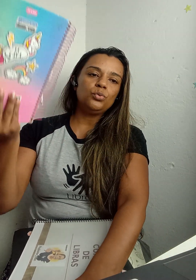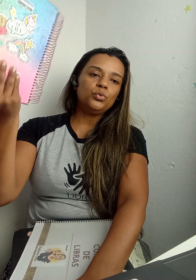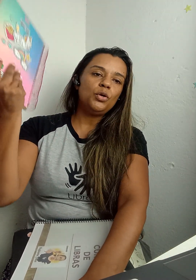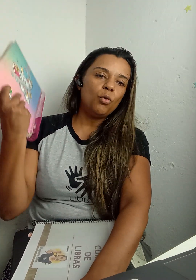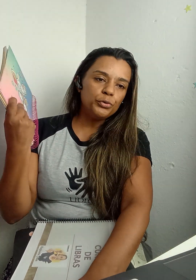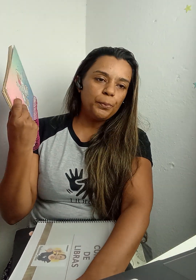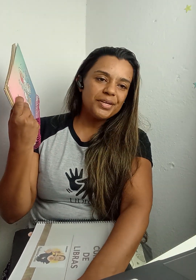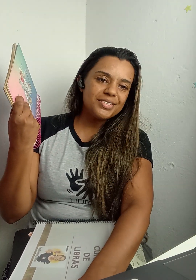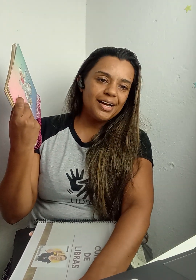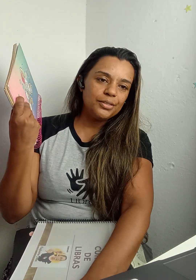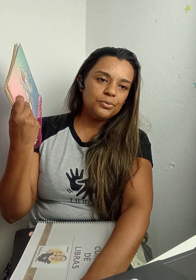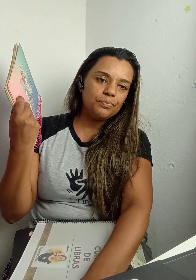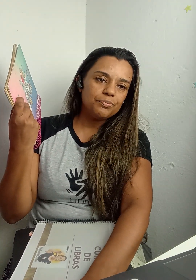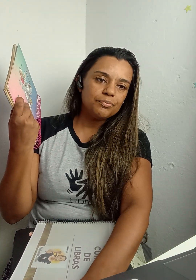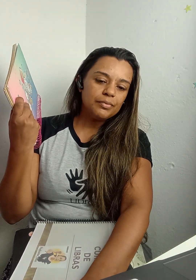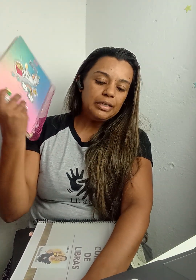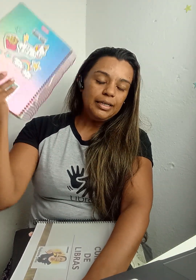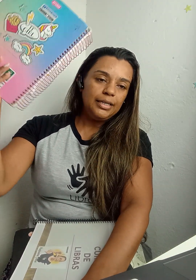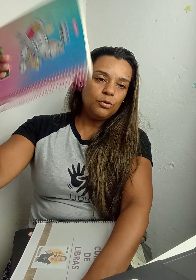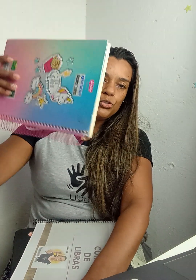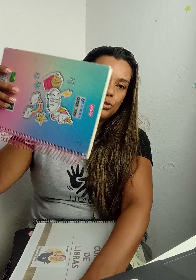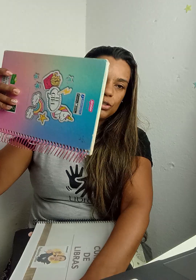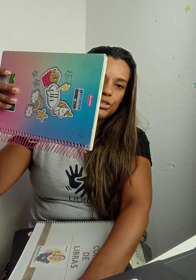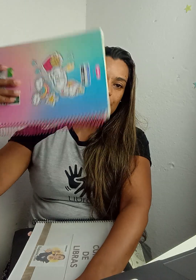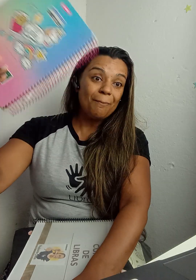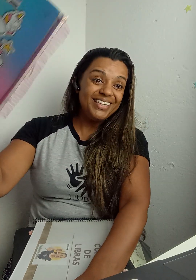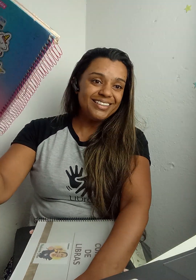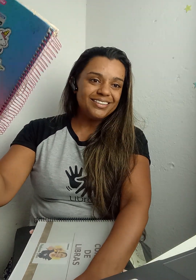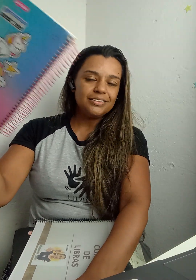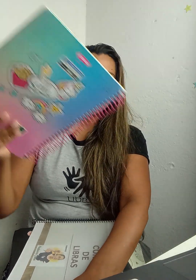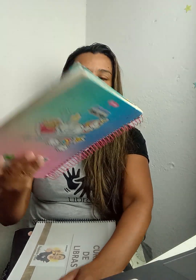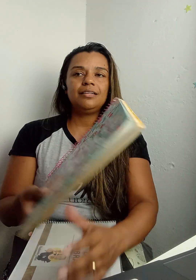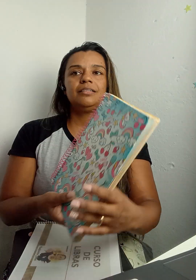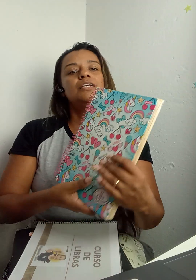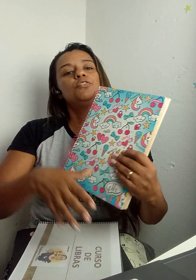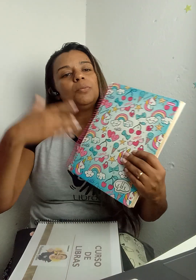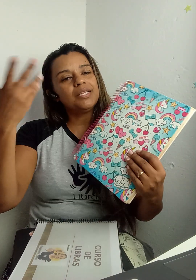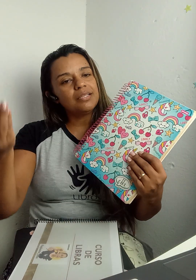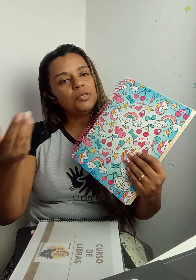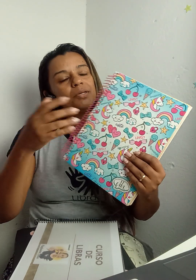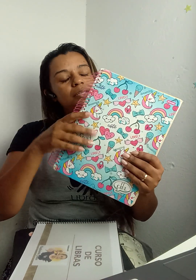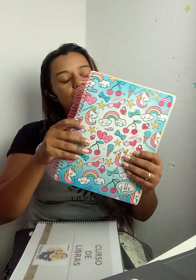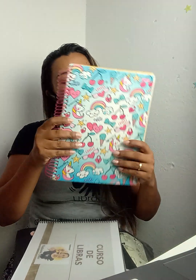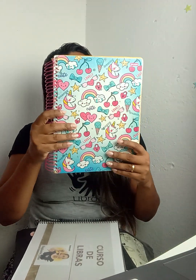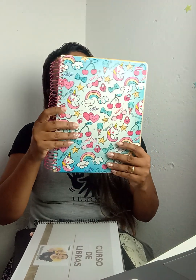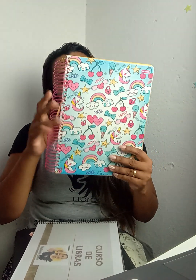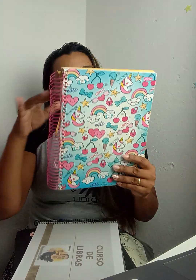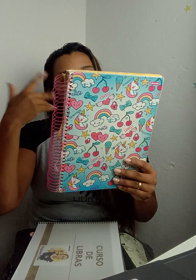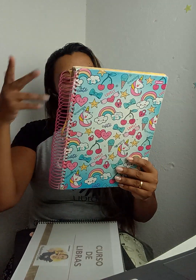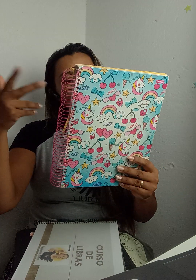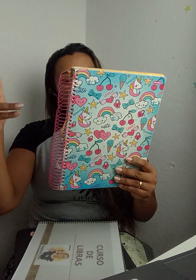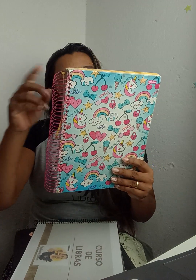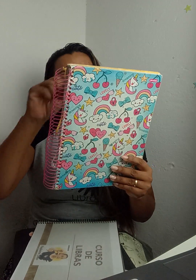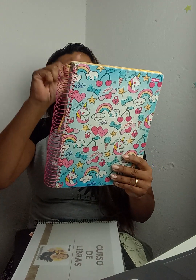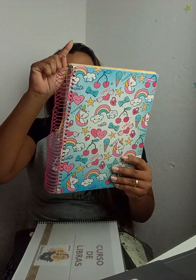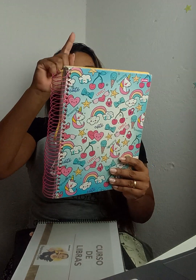do encontro passado e o de hoje, amanhã, tá? E vou mandar também o materialzinho de apoio, que a gente tá vendo aí no decorrer